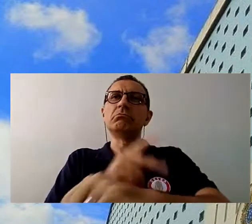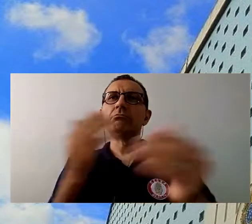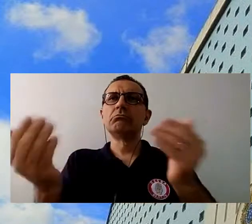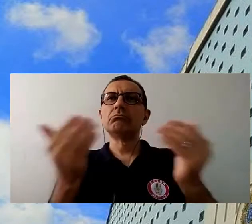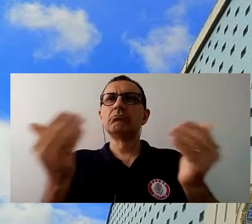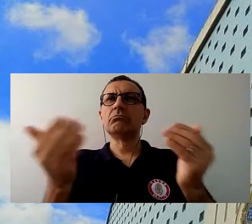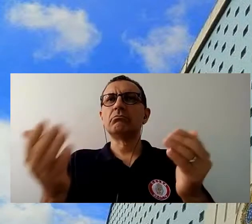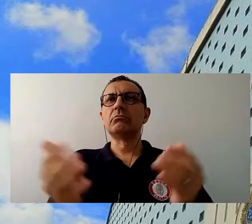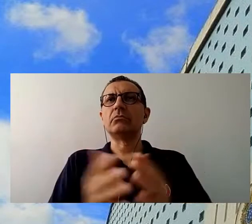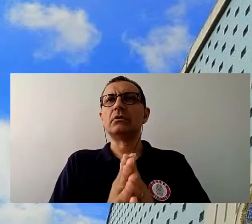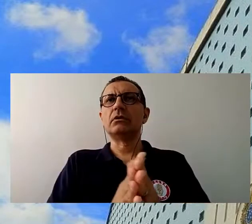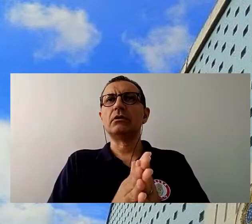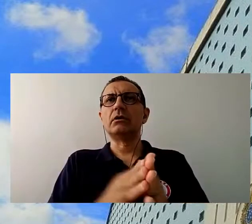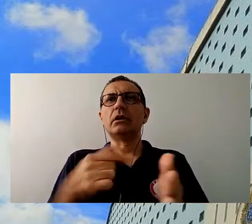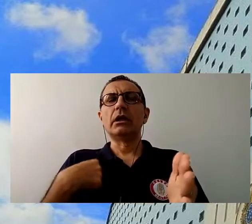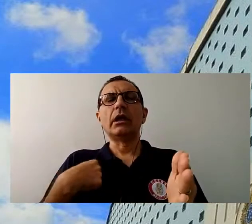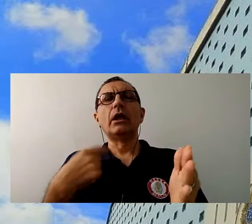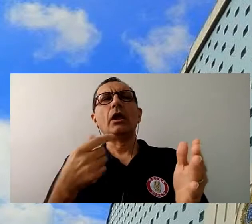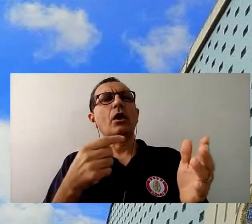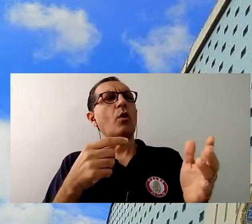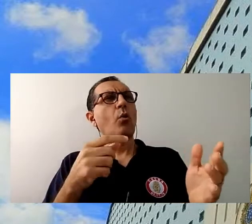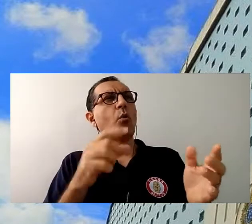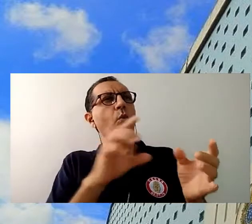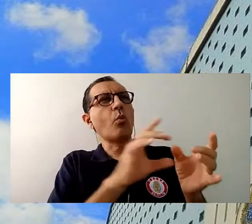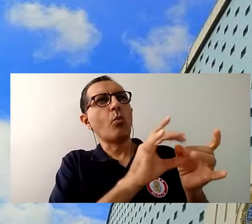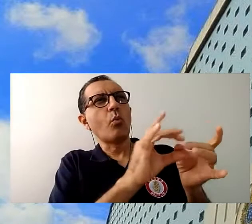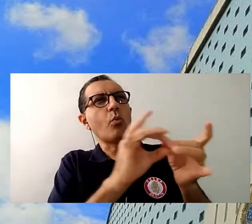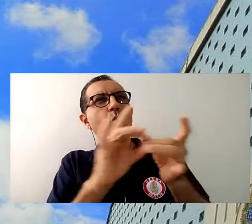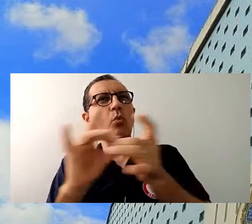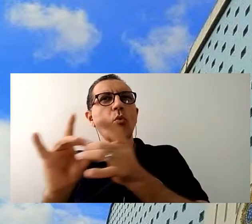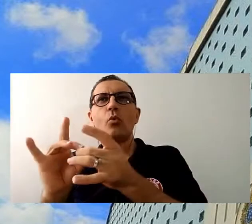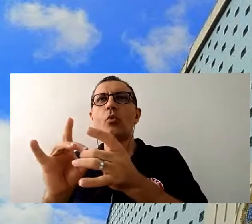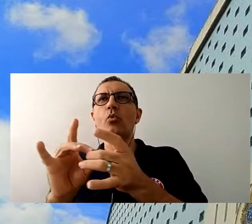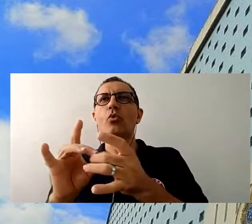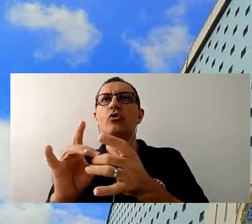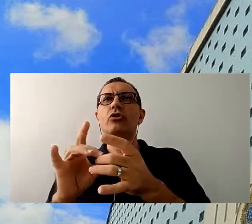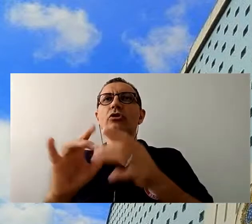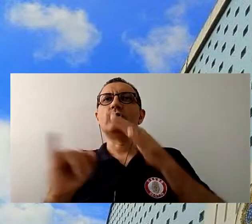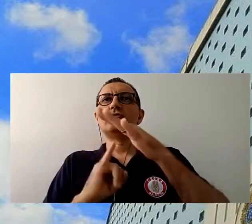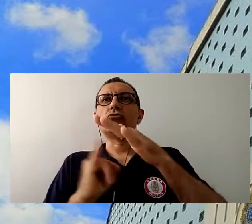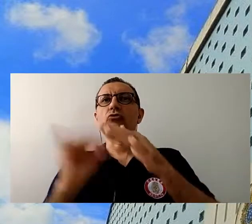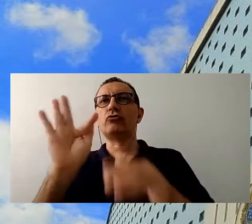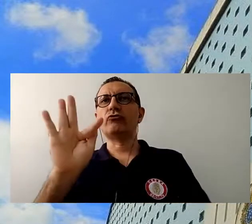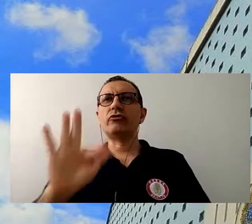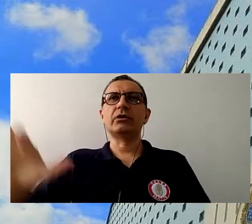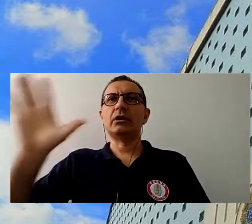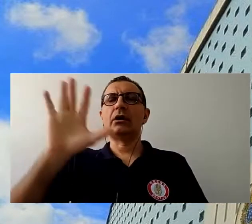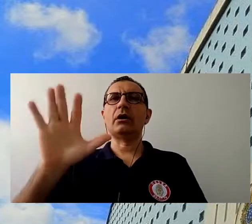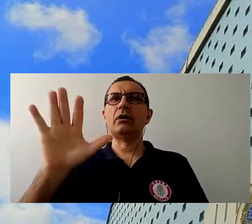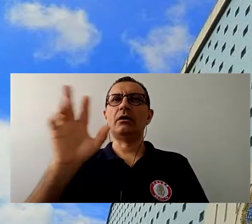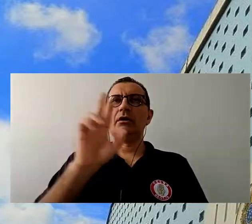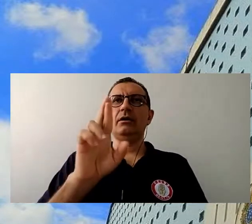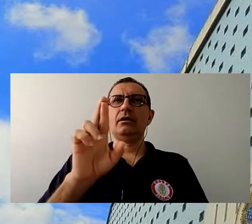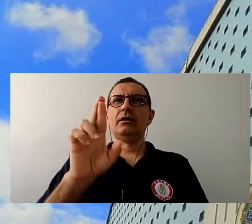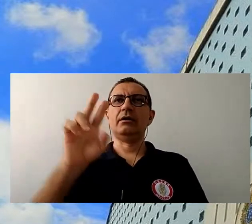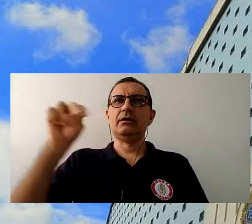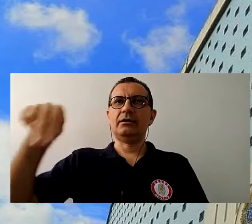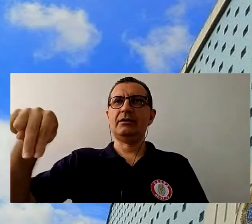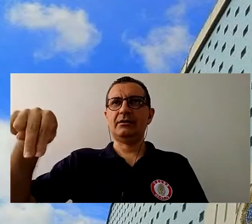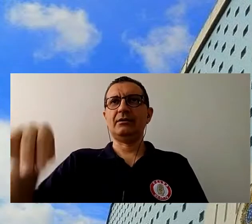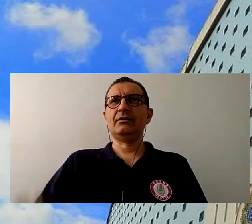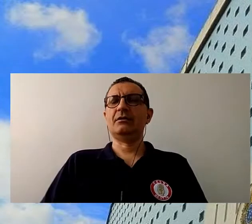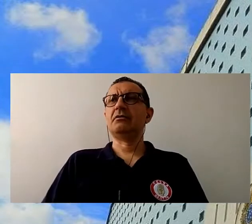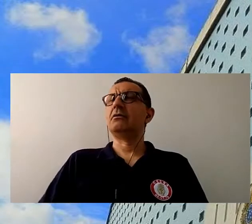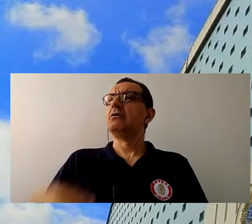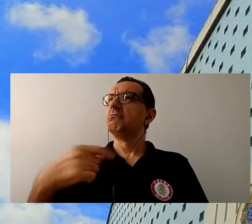a discussão de projetos pedagógicos no Instituto Federal do Rio Grande do Norte. Foi uma iniciativa excelente, as pessoas